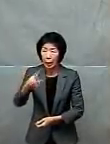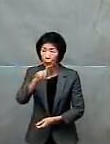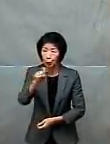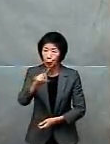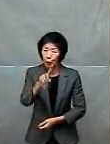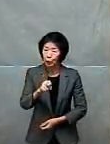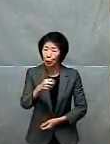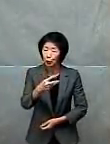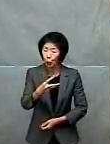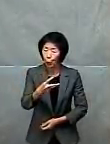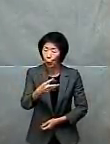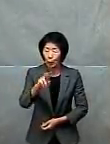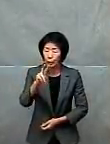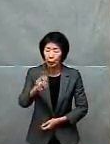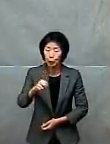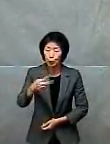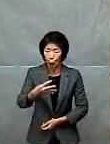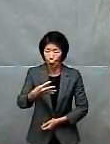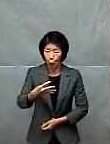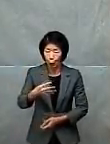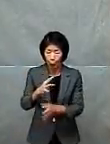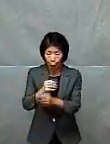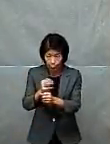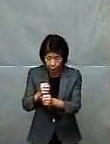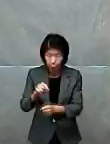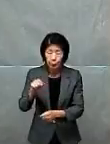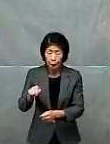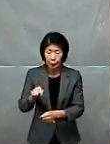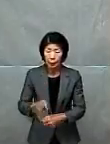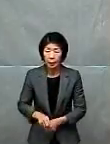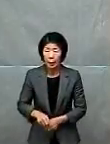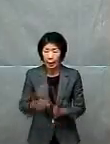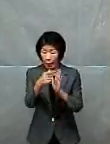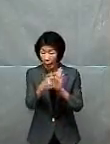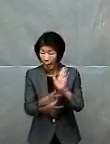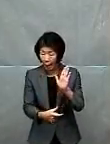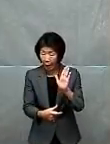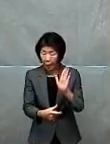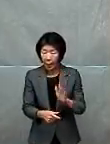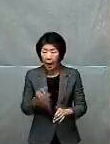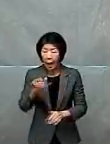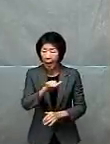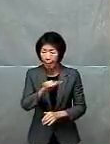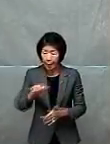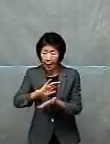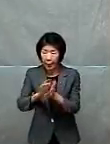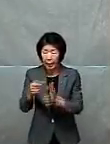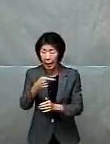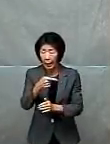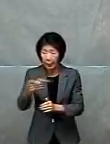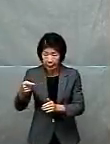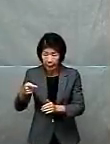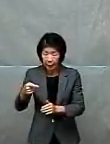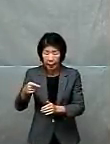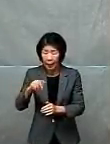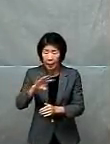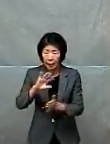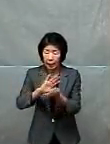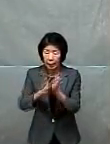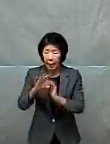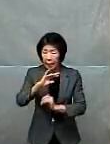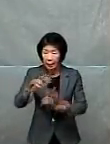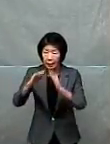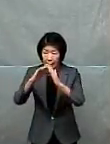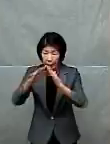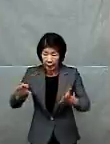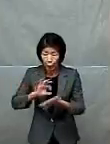日の日付であります。で、タイトルは安倍健一元県議会議員の政務活